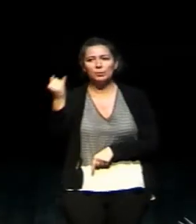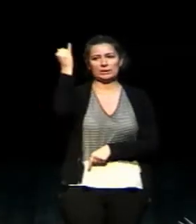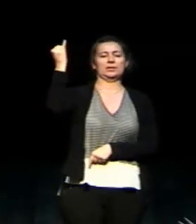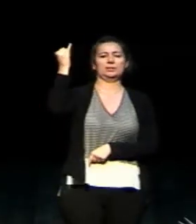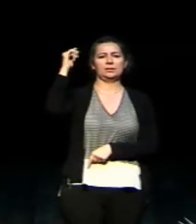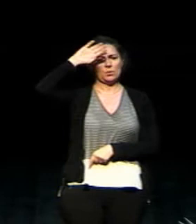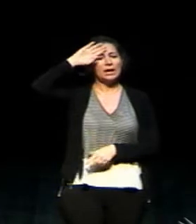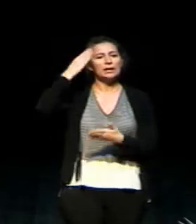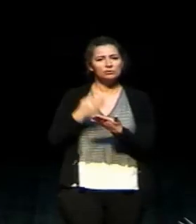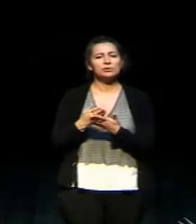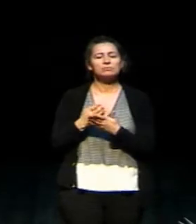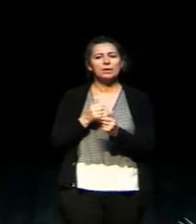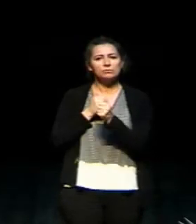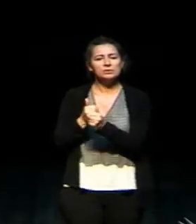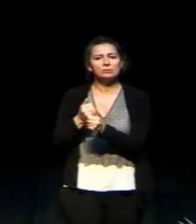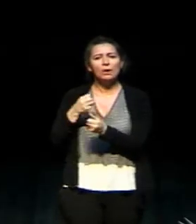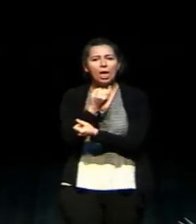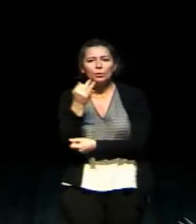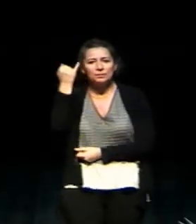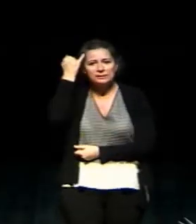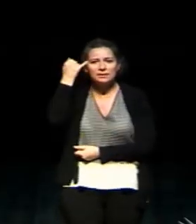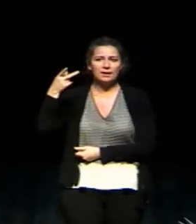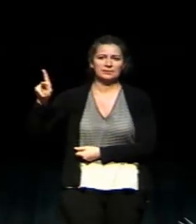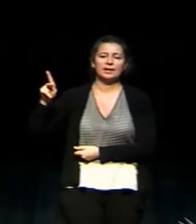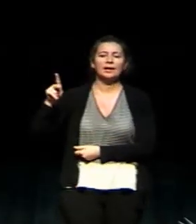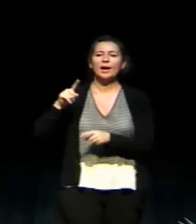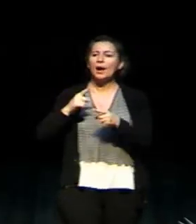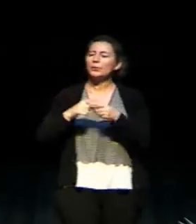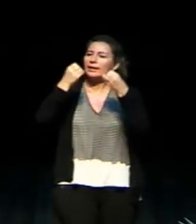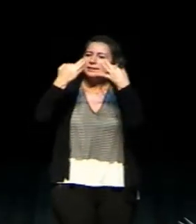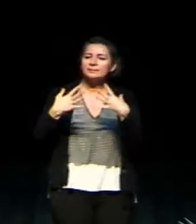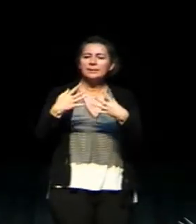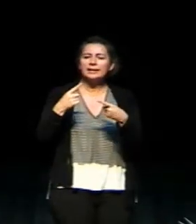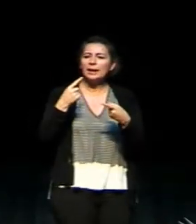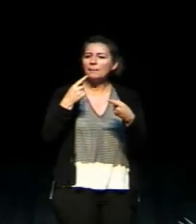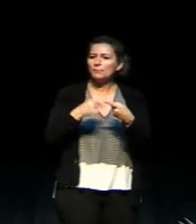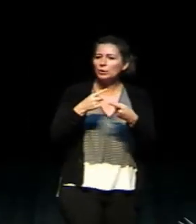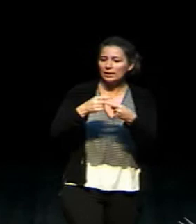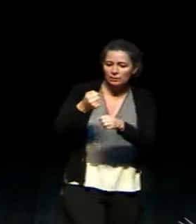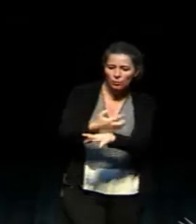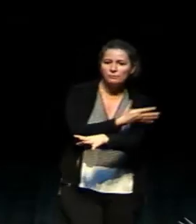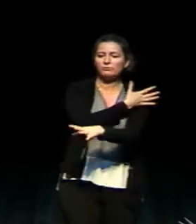é uma publicação antiga, mas eu acredito que seja muito interessante, muito válida para a discussão que eu trago